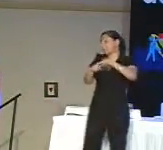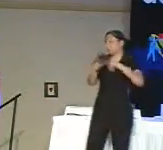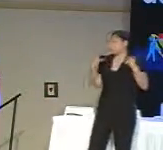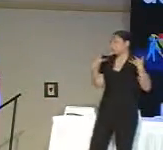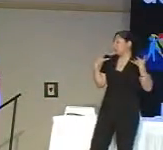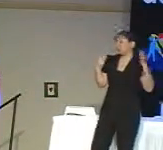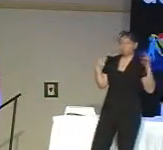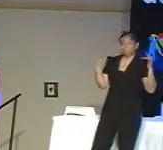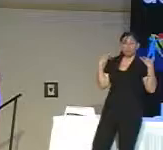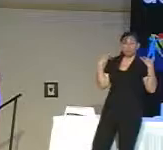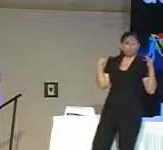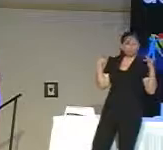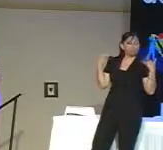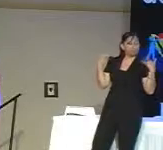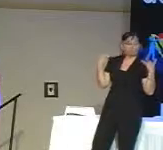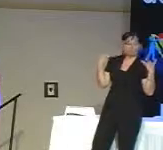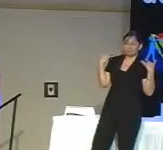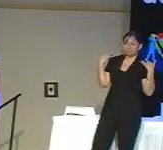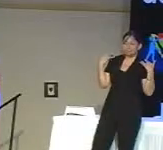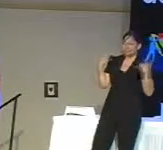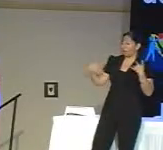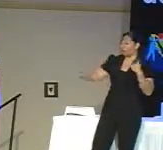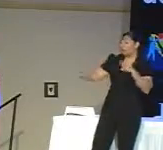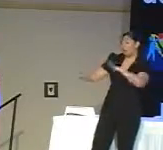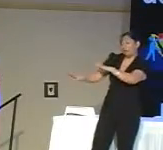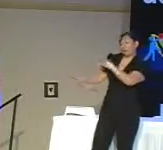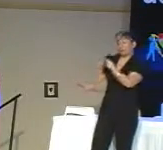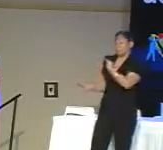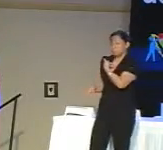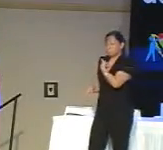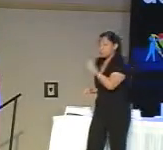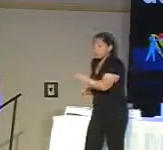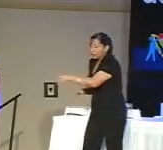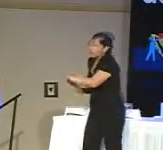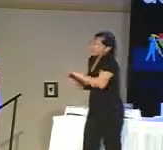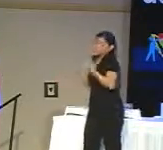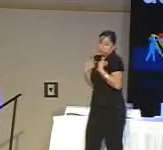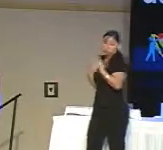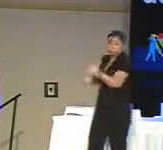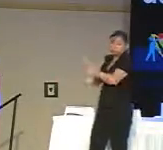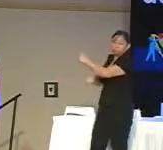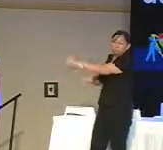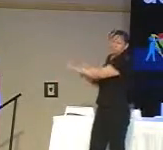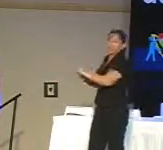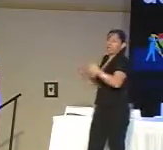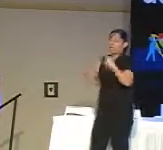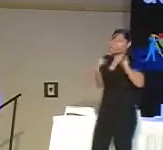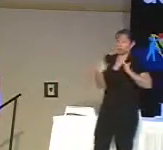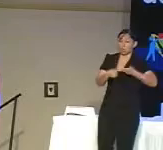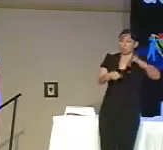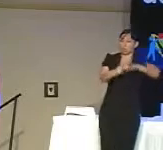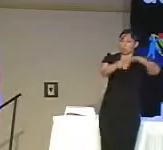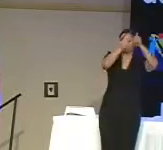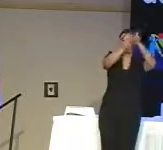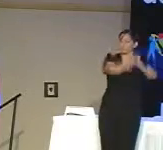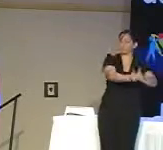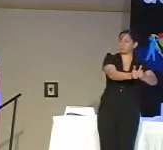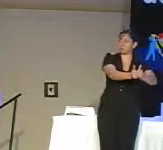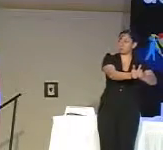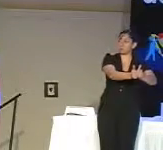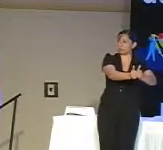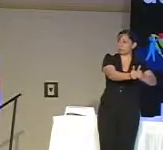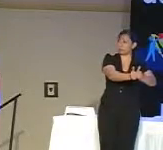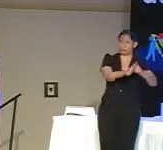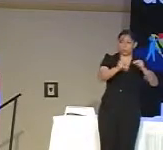siempre se ve en la dedicación, el empeño en educar a la población para que esa población